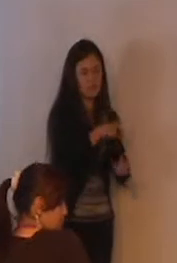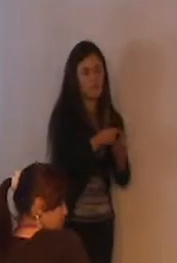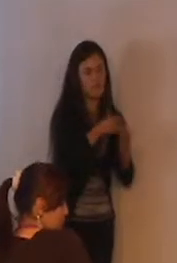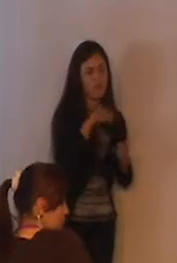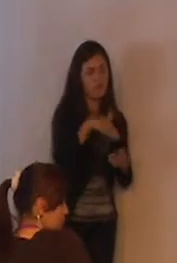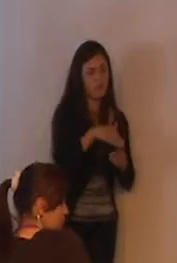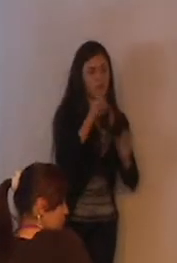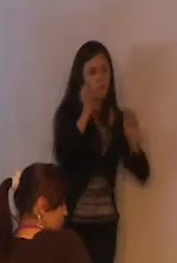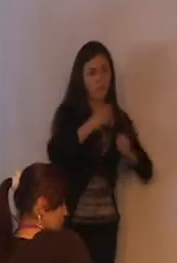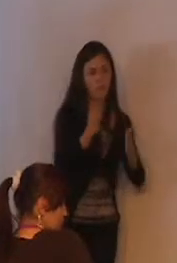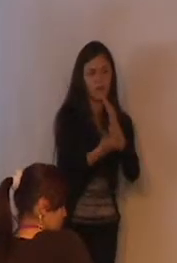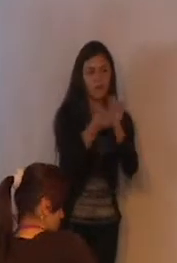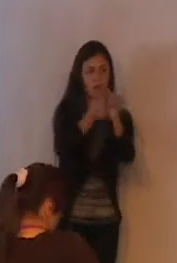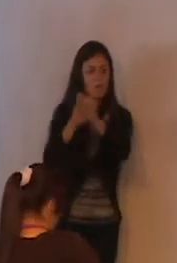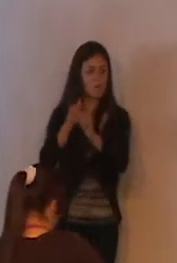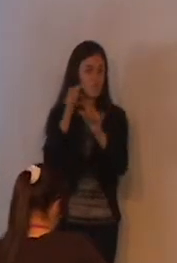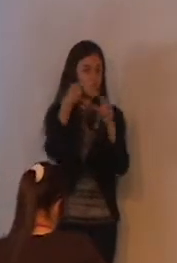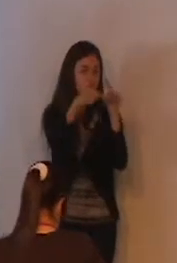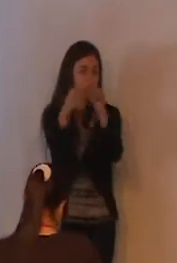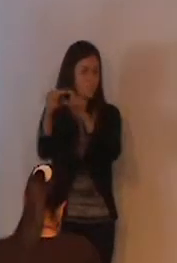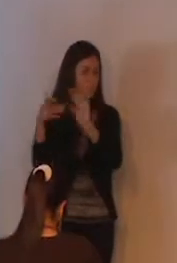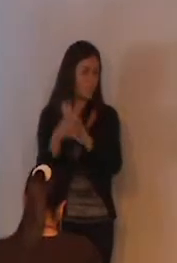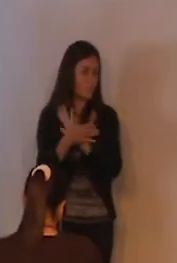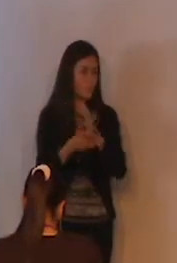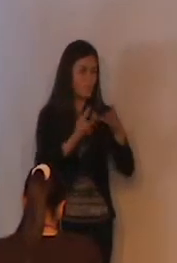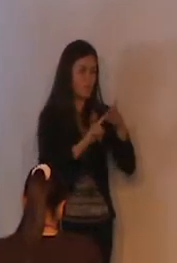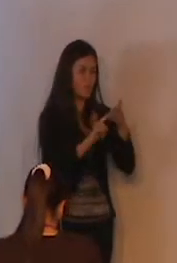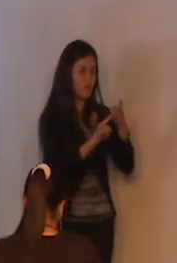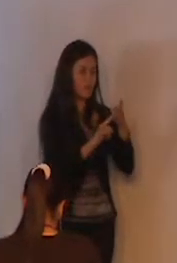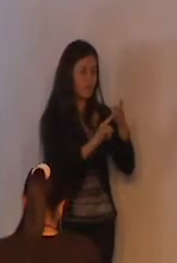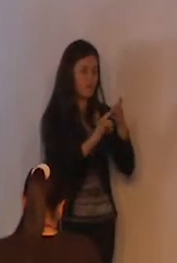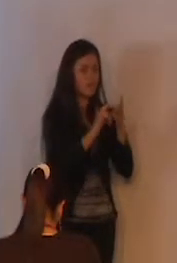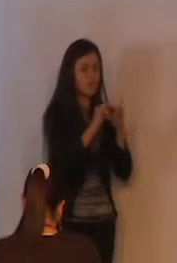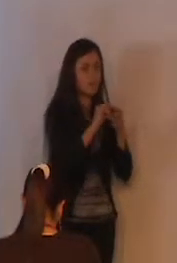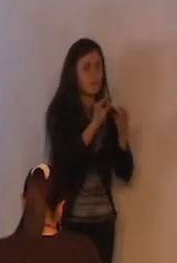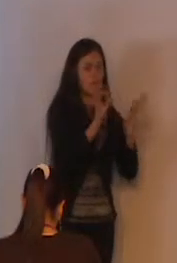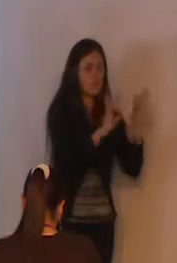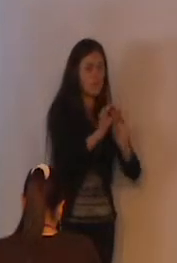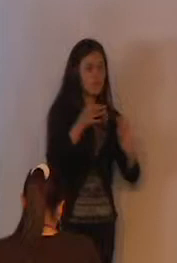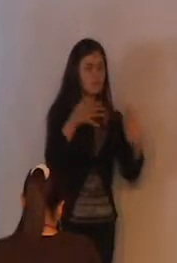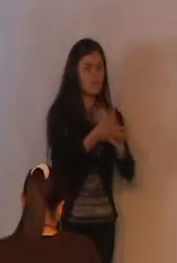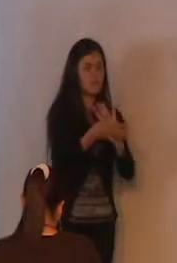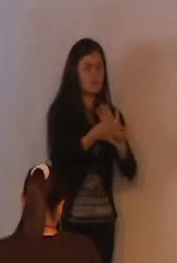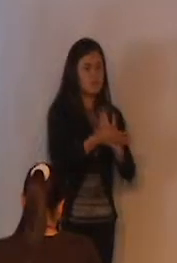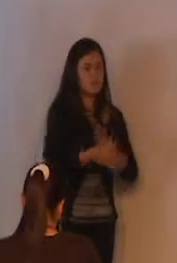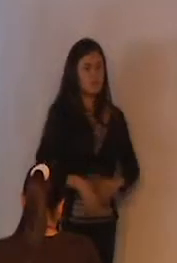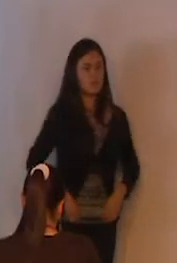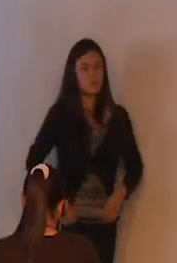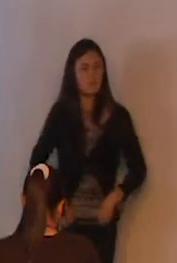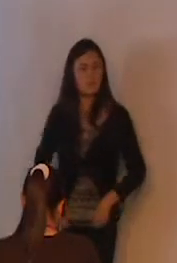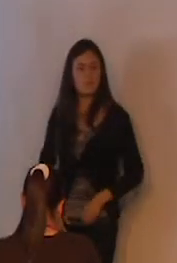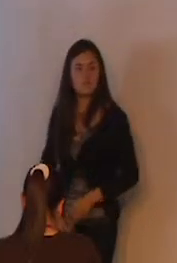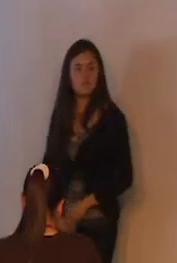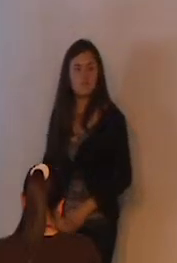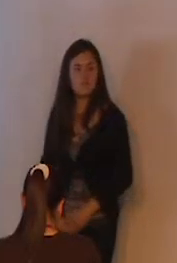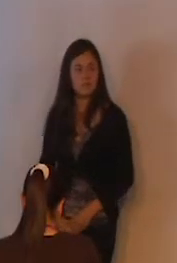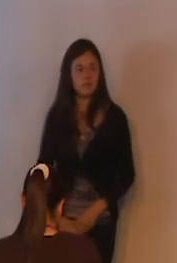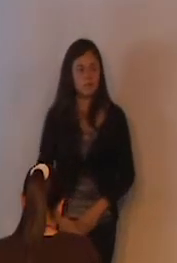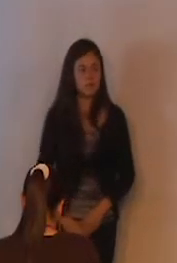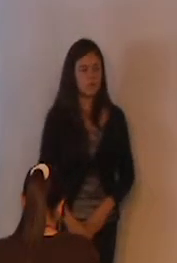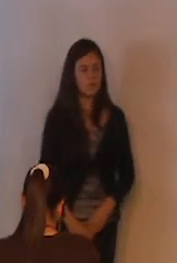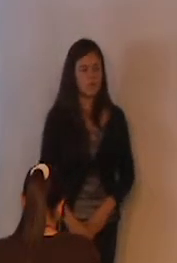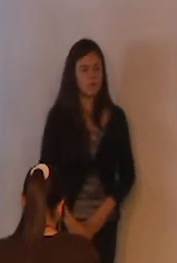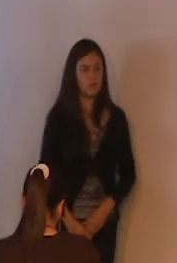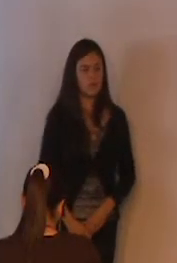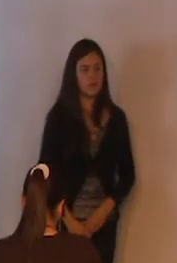a las preguntas. Y la clasificación múltiple de ítems o CMI es una estrategia que a partir de